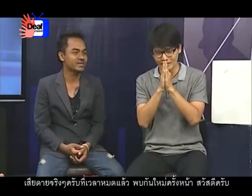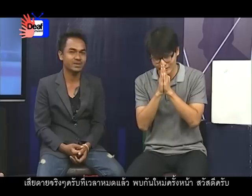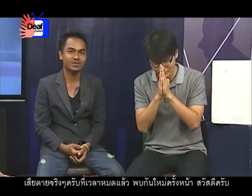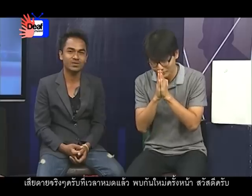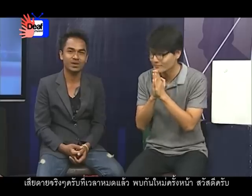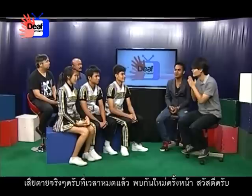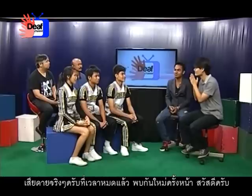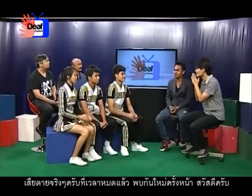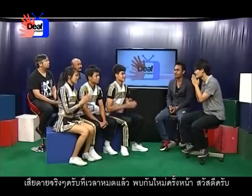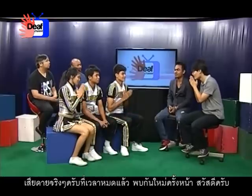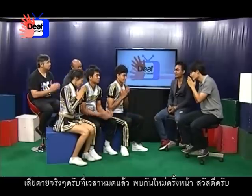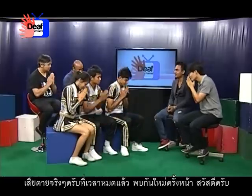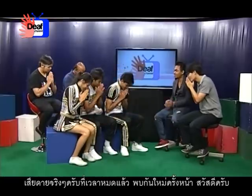นี้สวัสดีครับ สวัสดีครับ